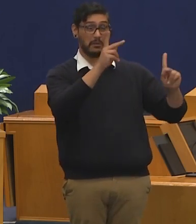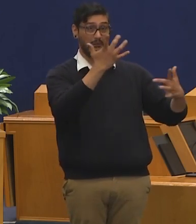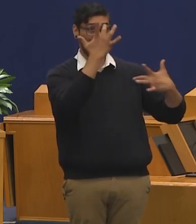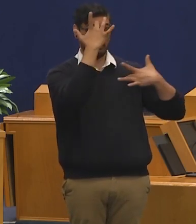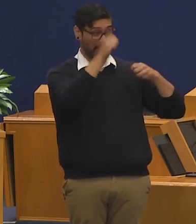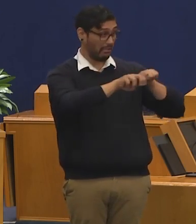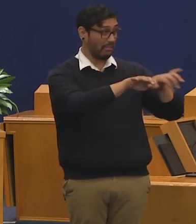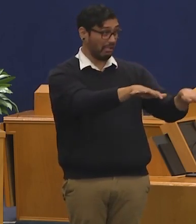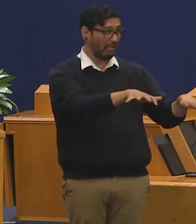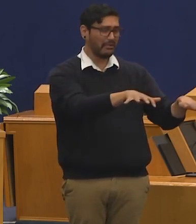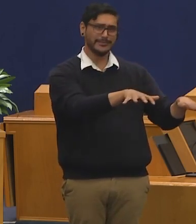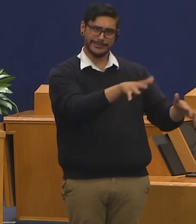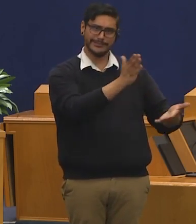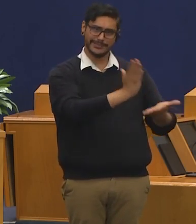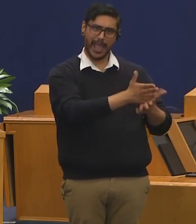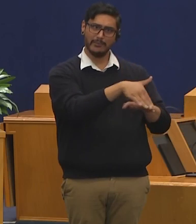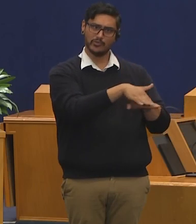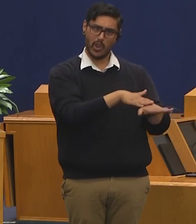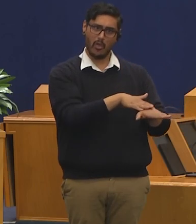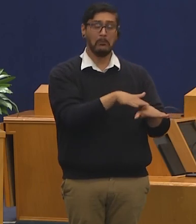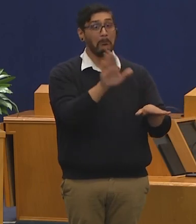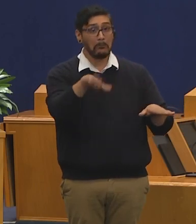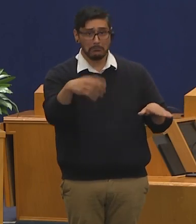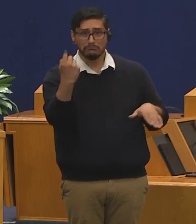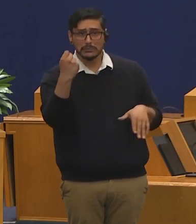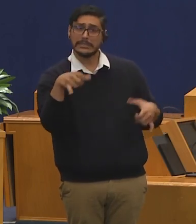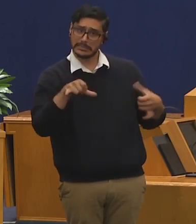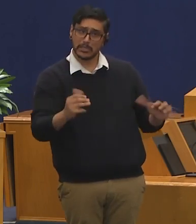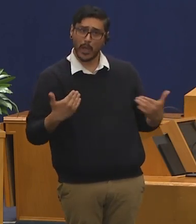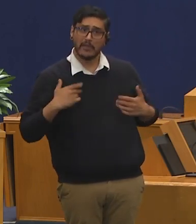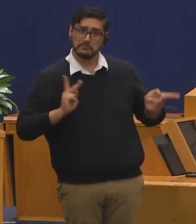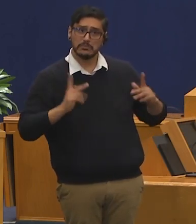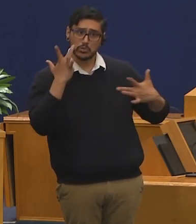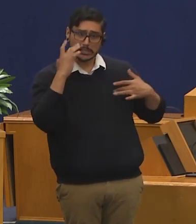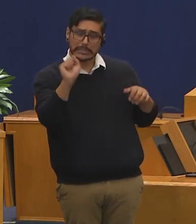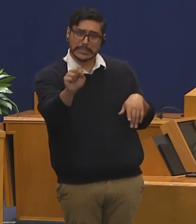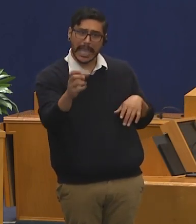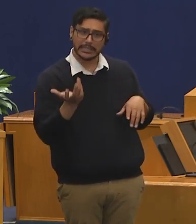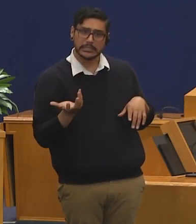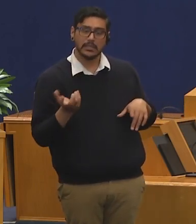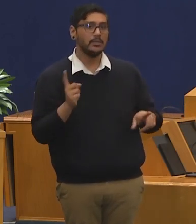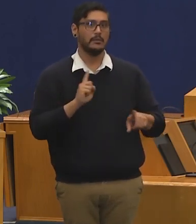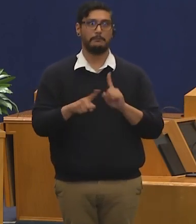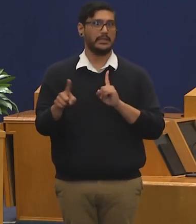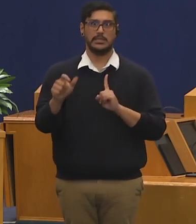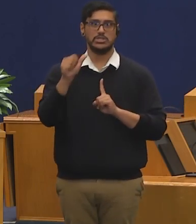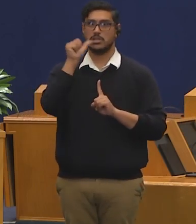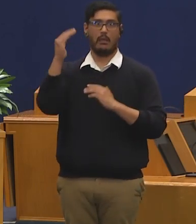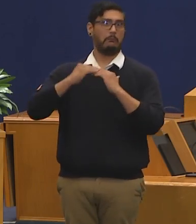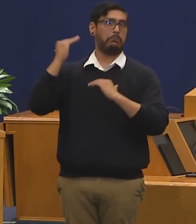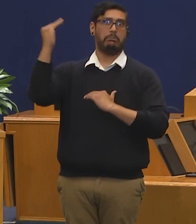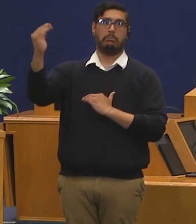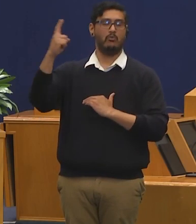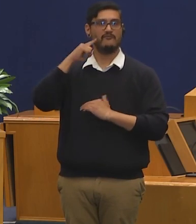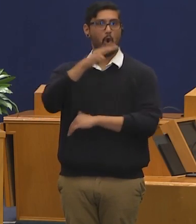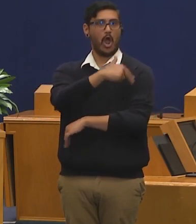tenemos casos, pero no de una manera que sobrepasa la capacidad de los hospitales.